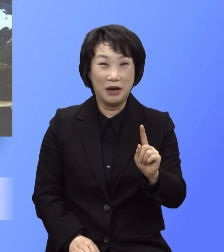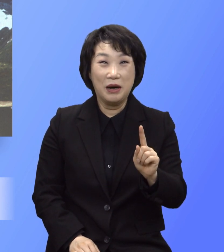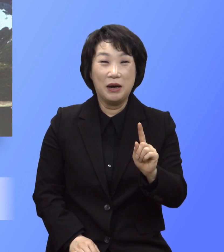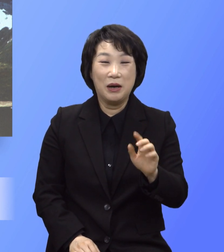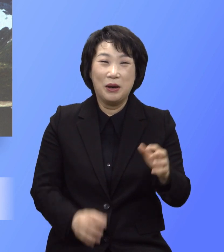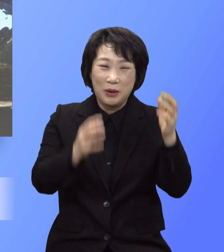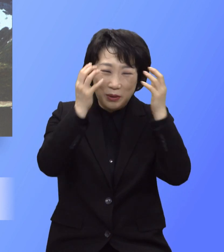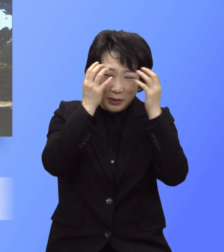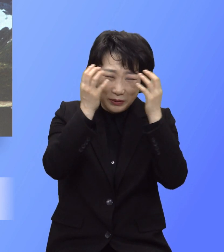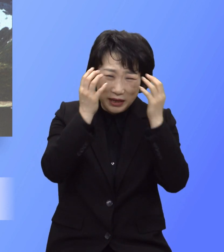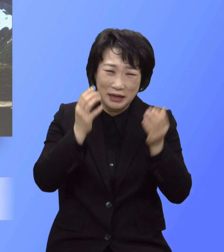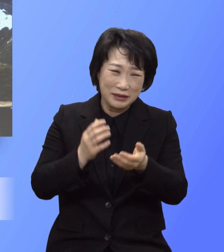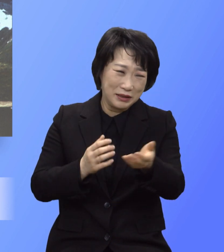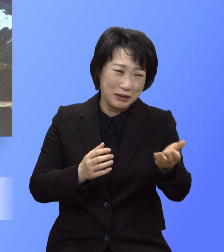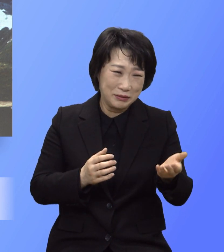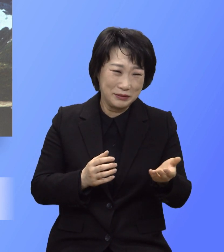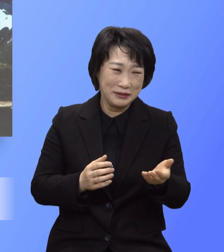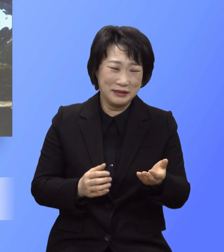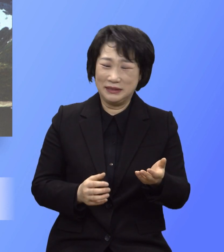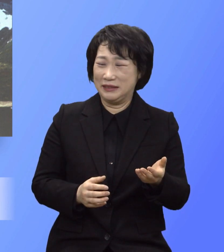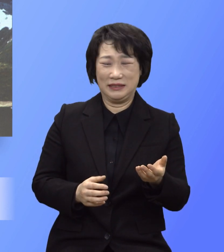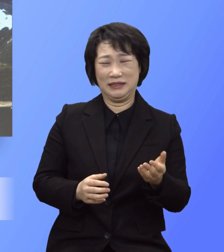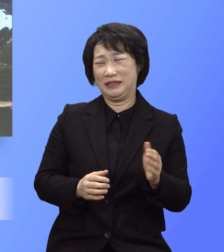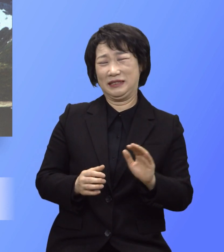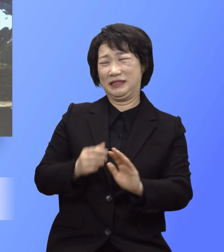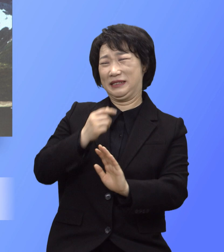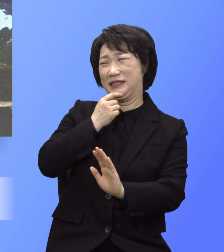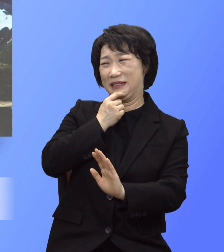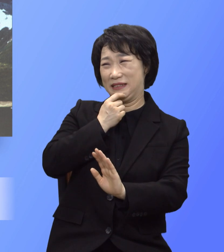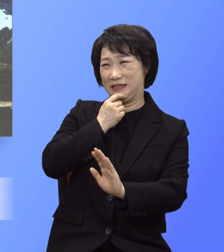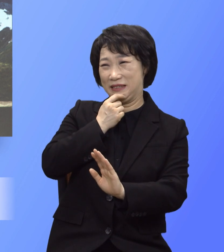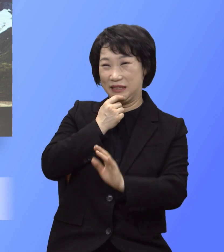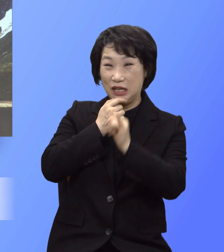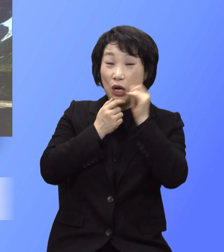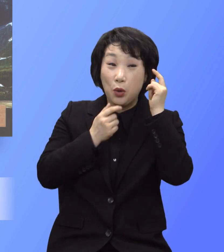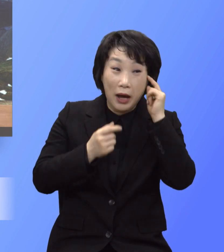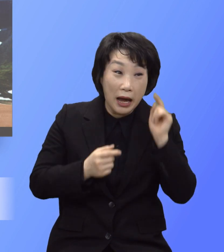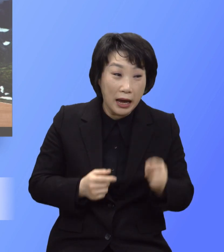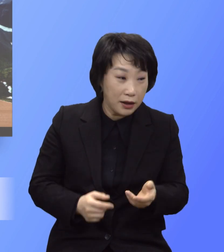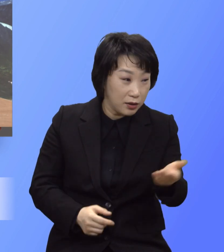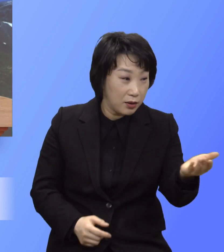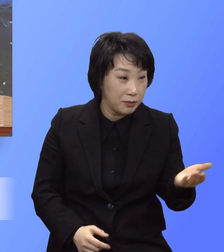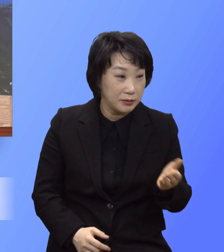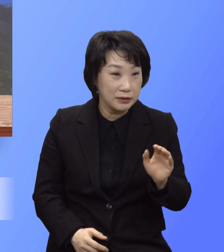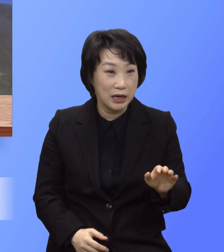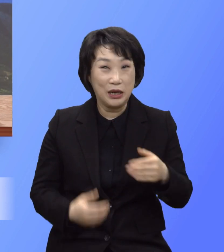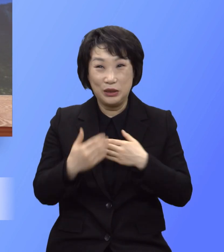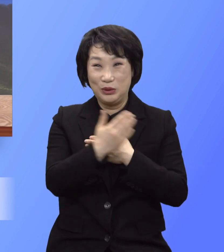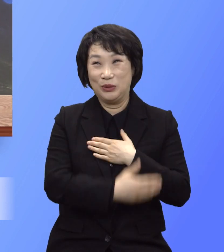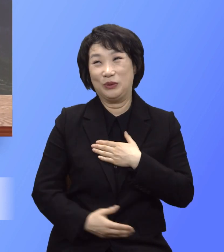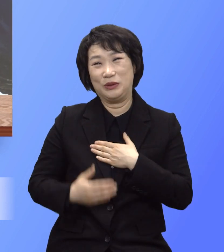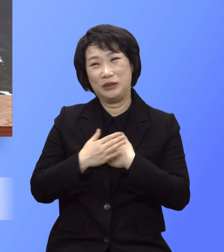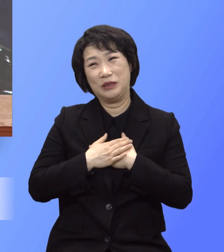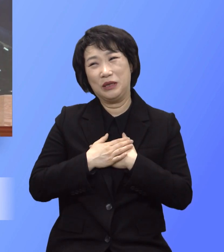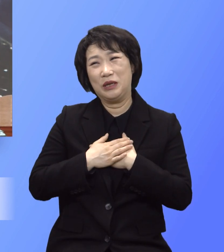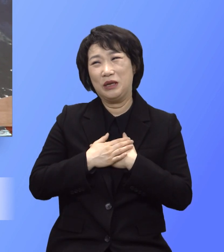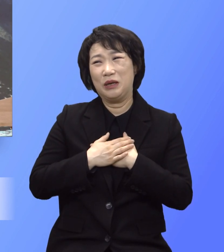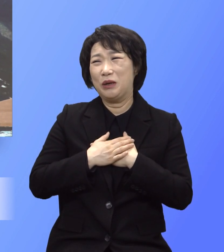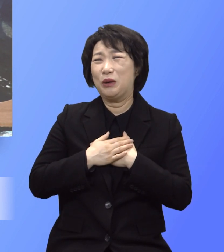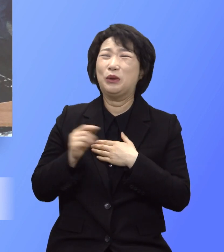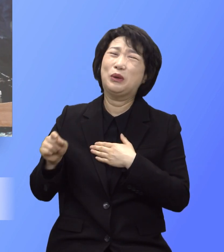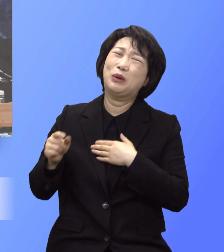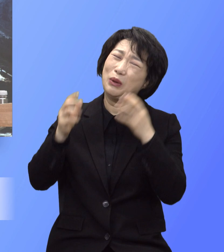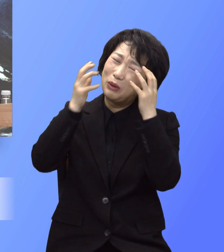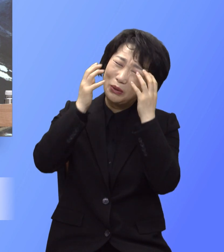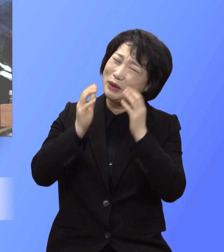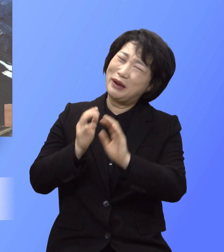고난에 참 싫거든요. 왜 싫으냐? 육신이 고난을 못